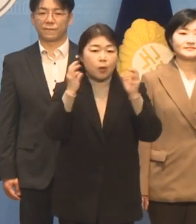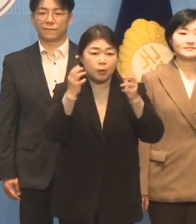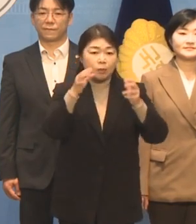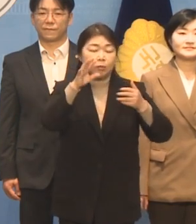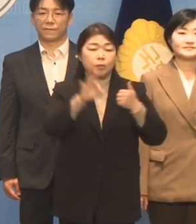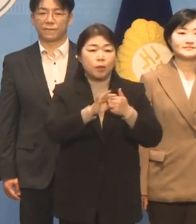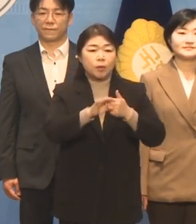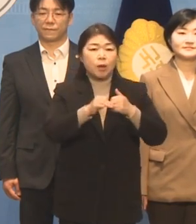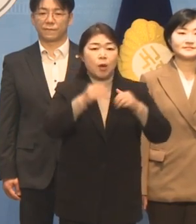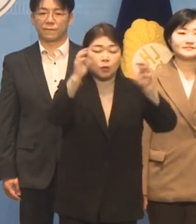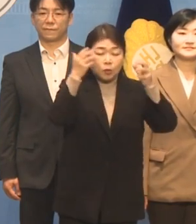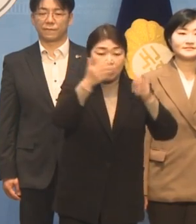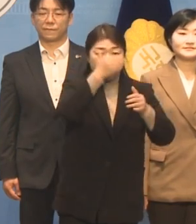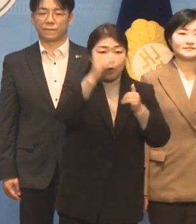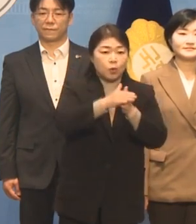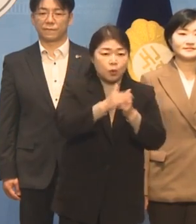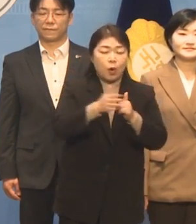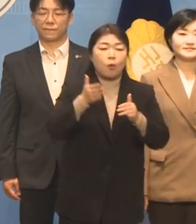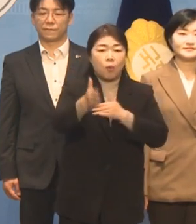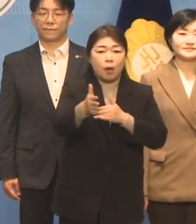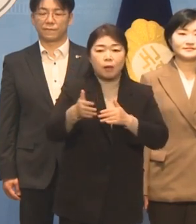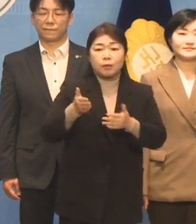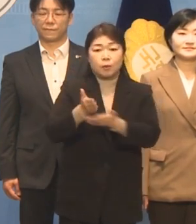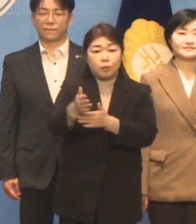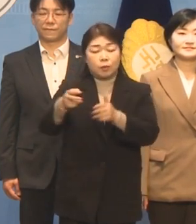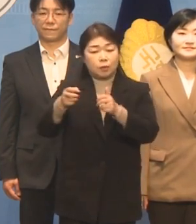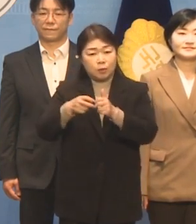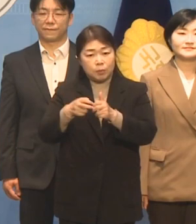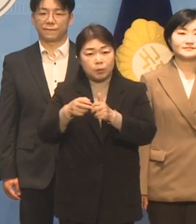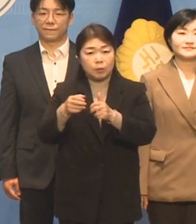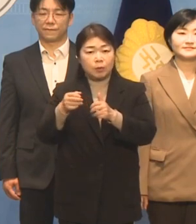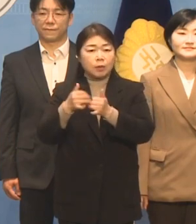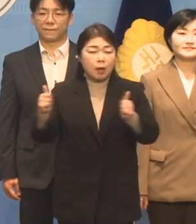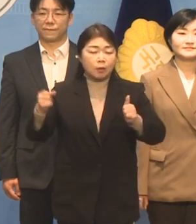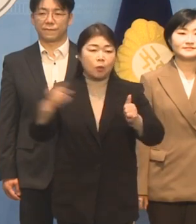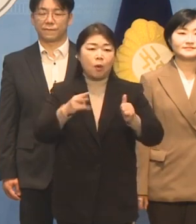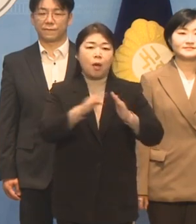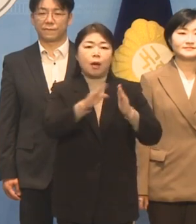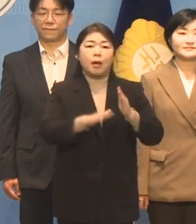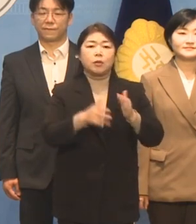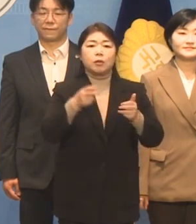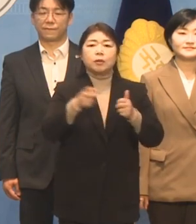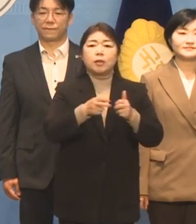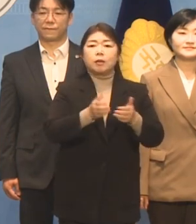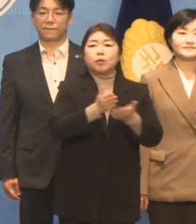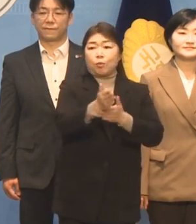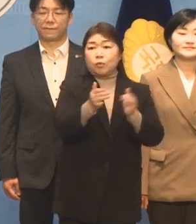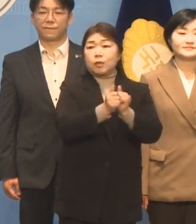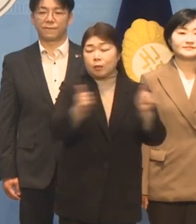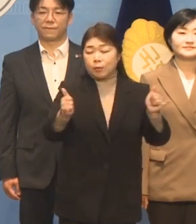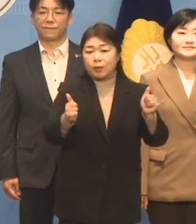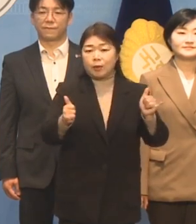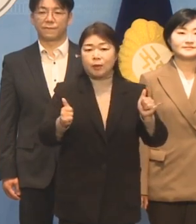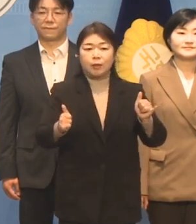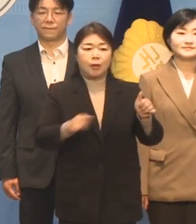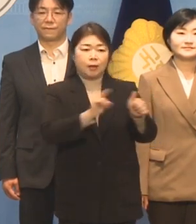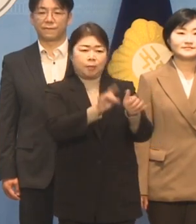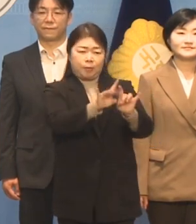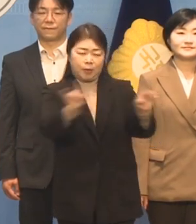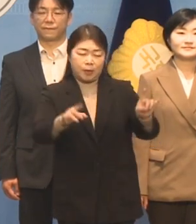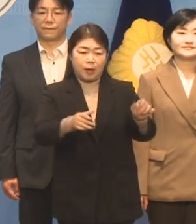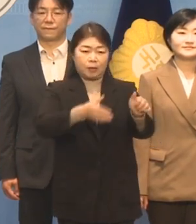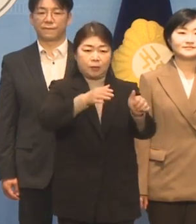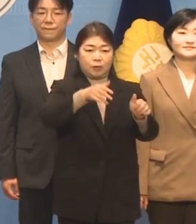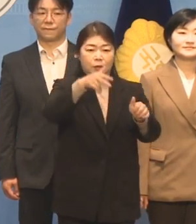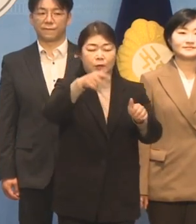소아청소년과 전문의나 가정의학과 전문의가 주치의를 맡는 국가책임 어린이